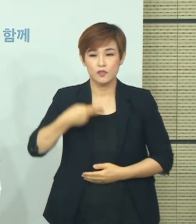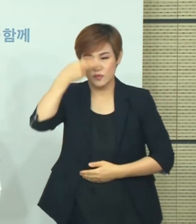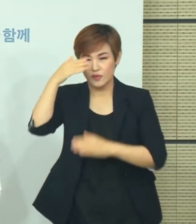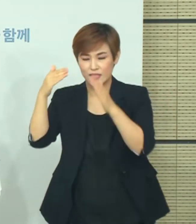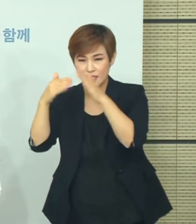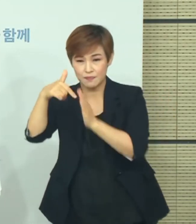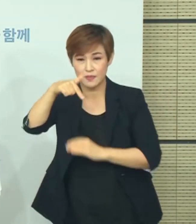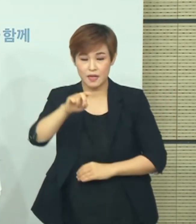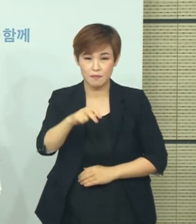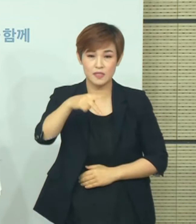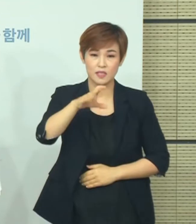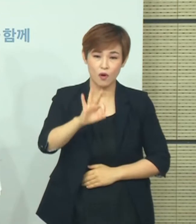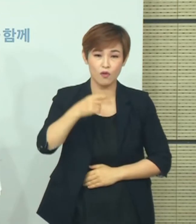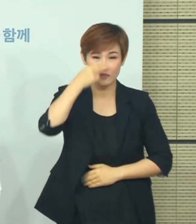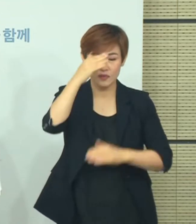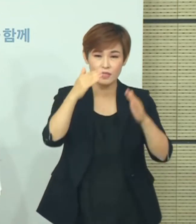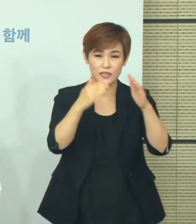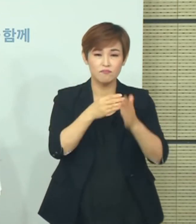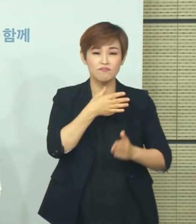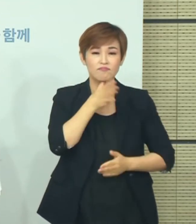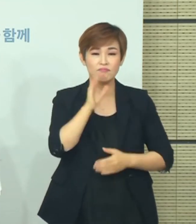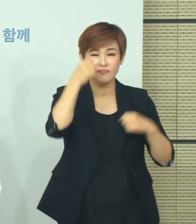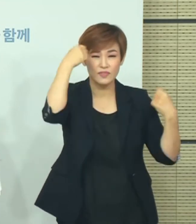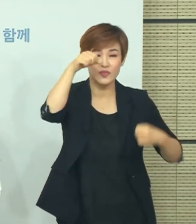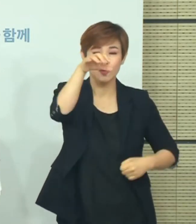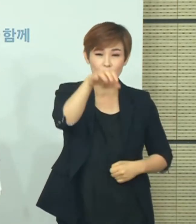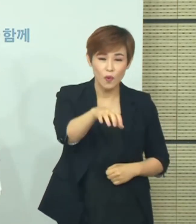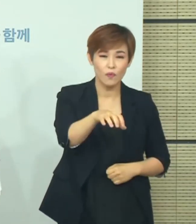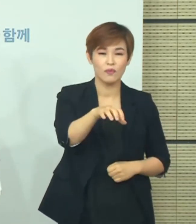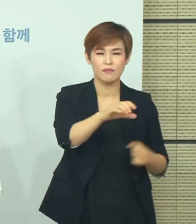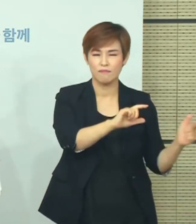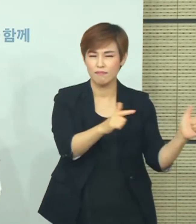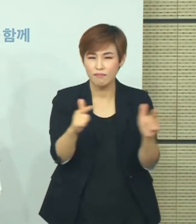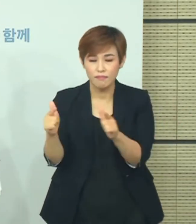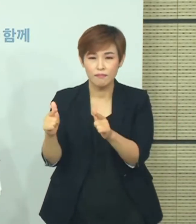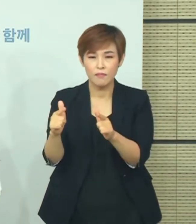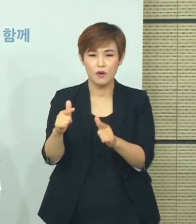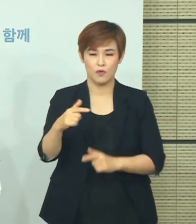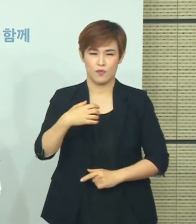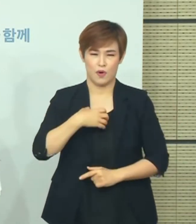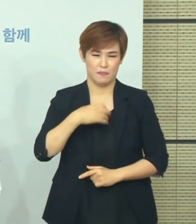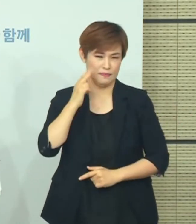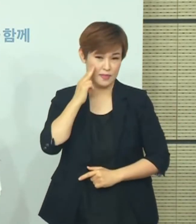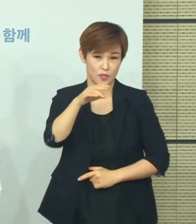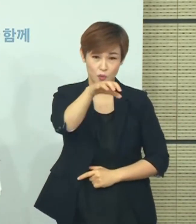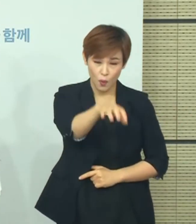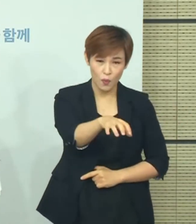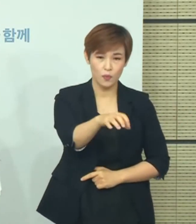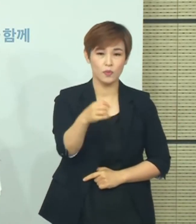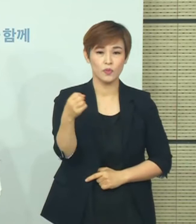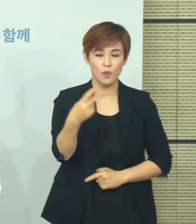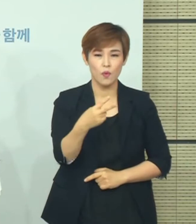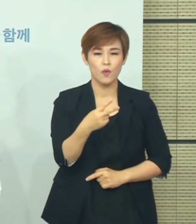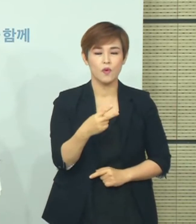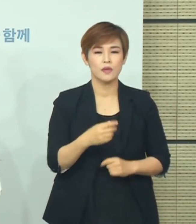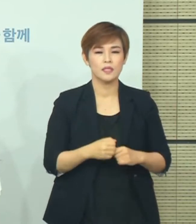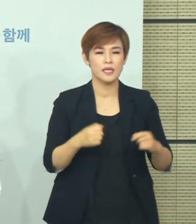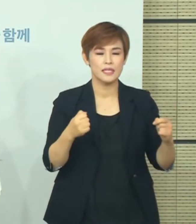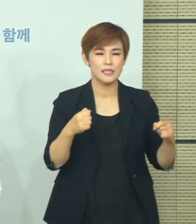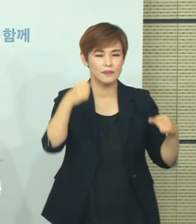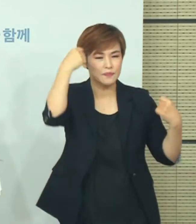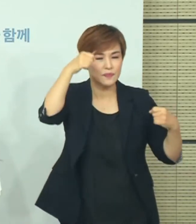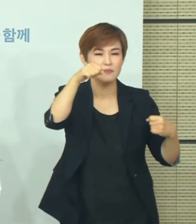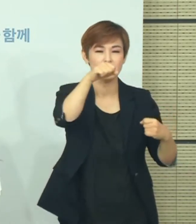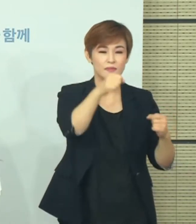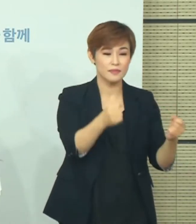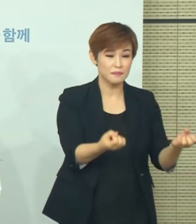감성주점, 콜라텍, 헌팅포차 등 고위험 시설 지정 유흥 시설뿐 아니라 클럽 파티, 게스트하우스